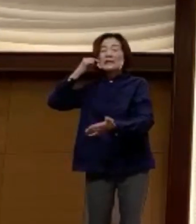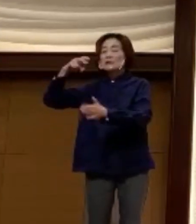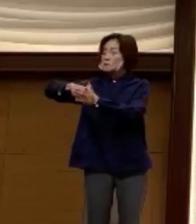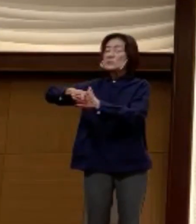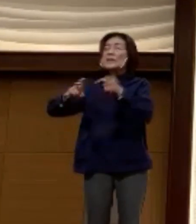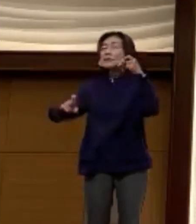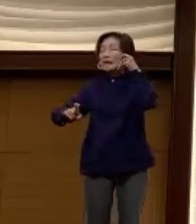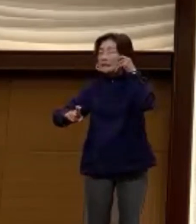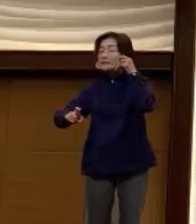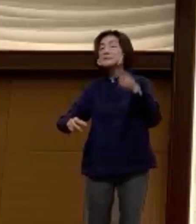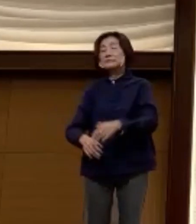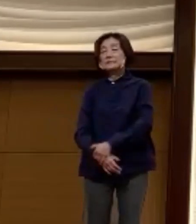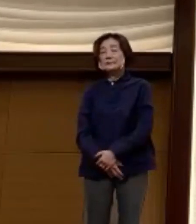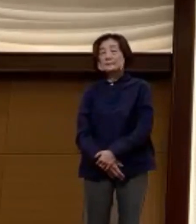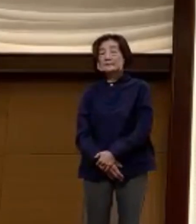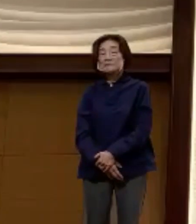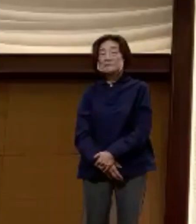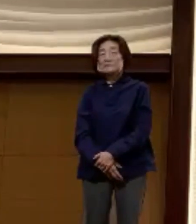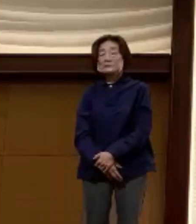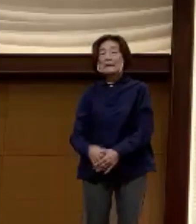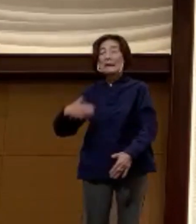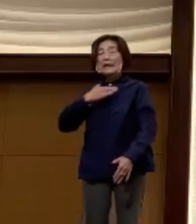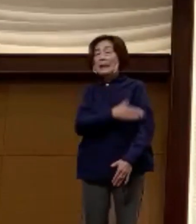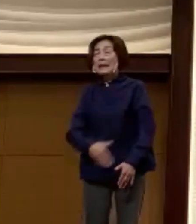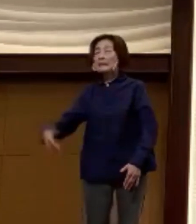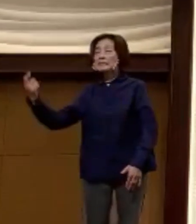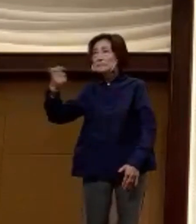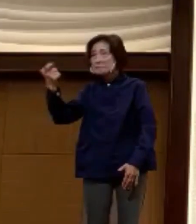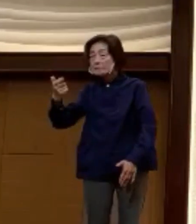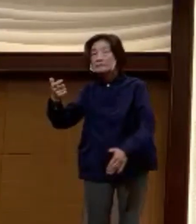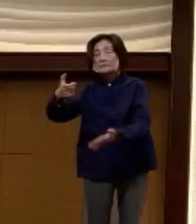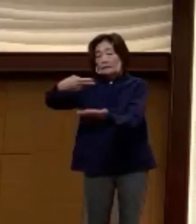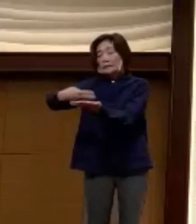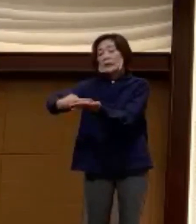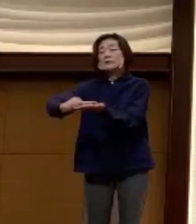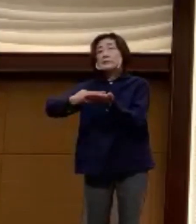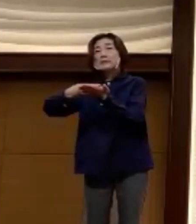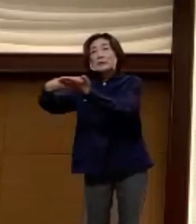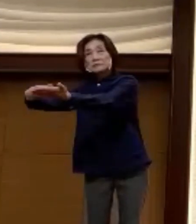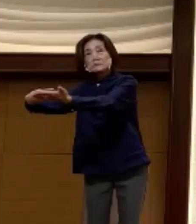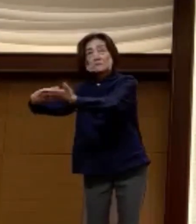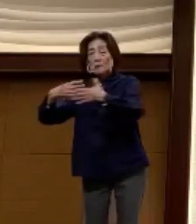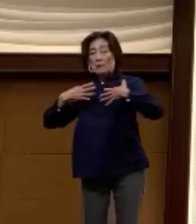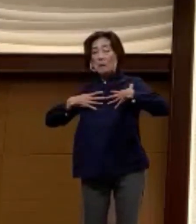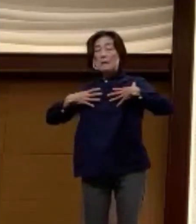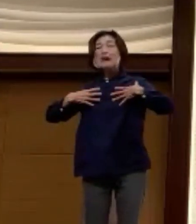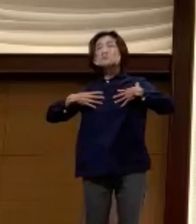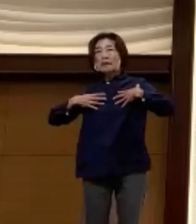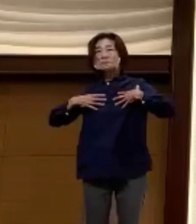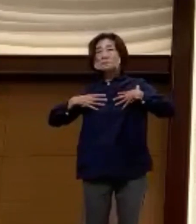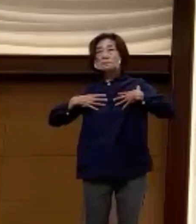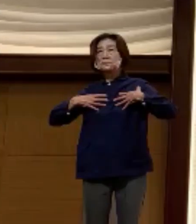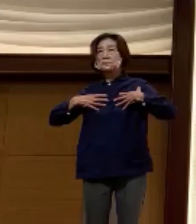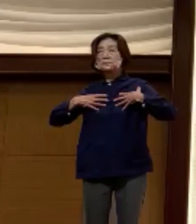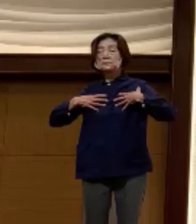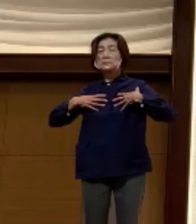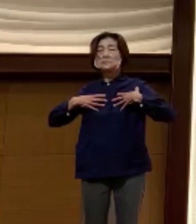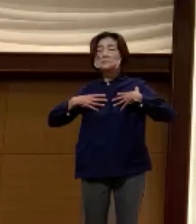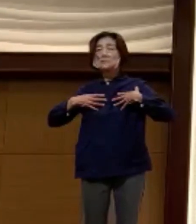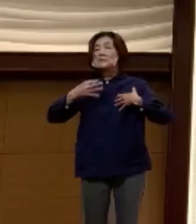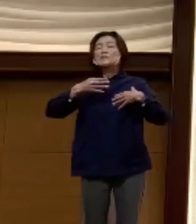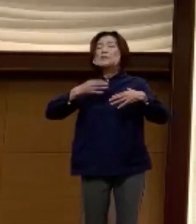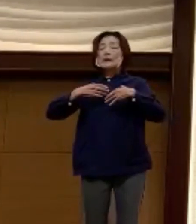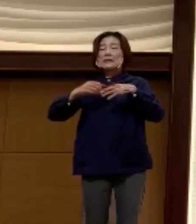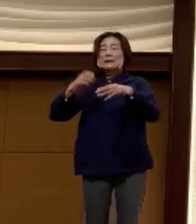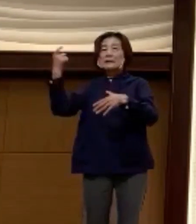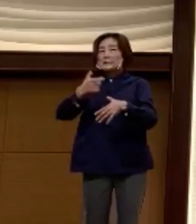座れませんでした。ずっと寝ていると横隔膜が上がってしまって